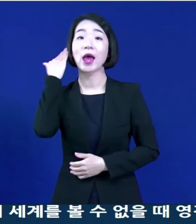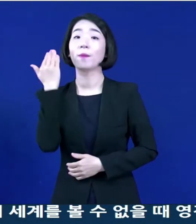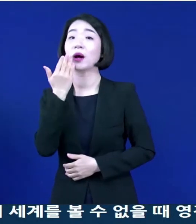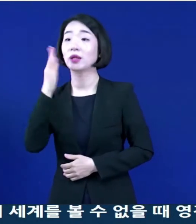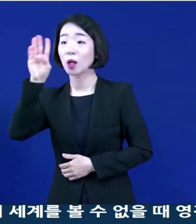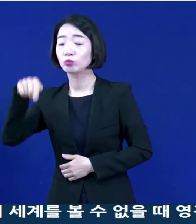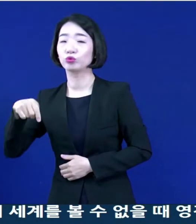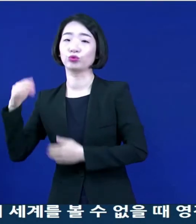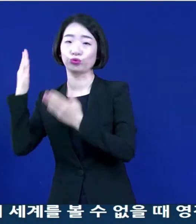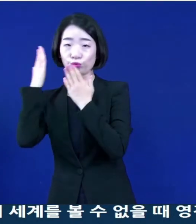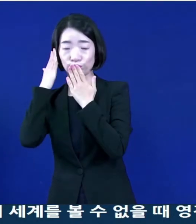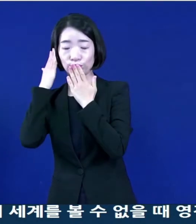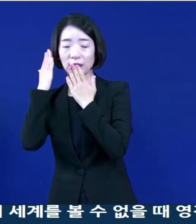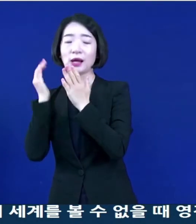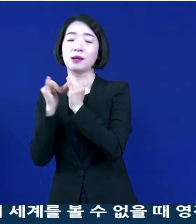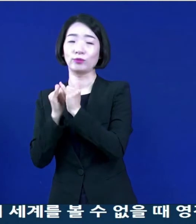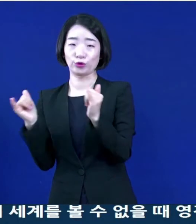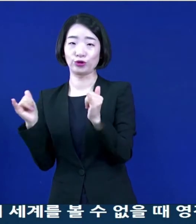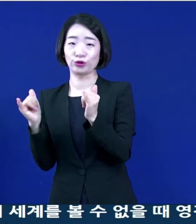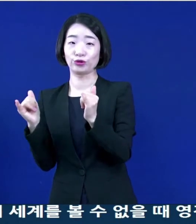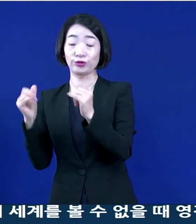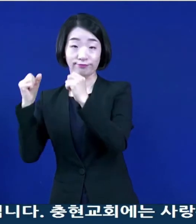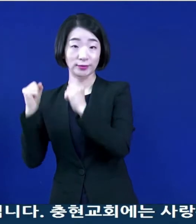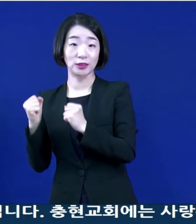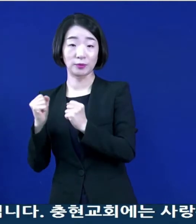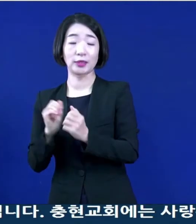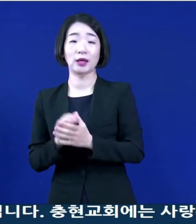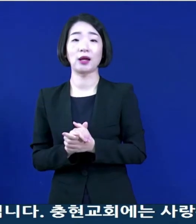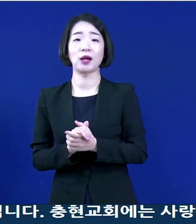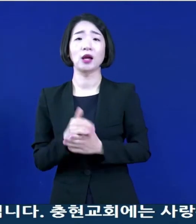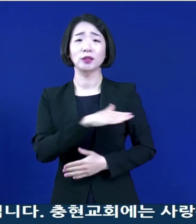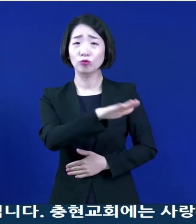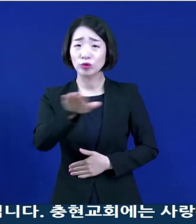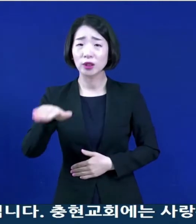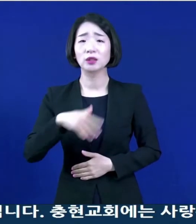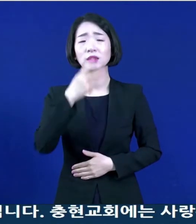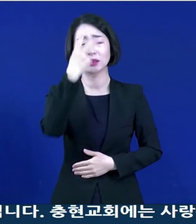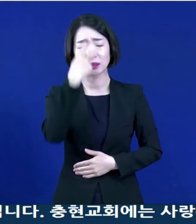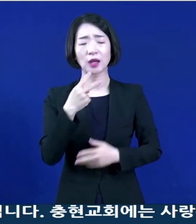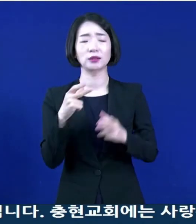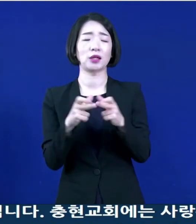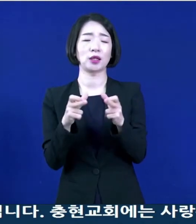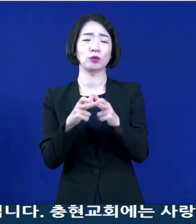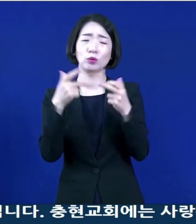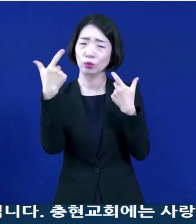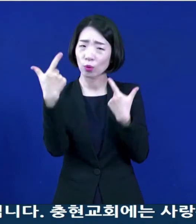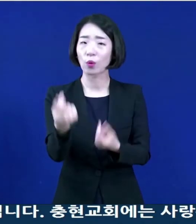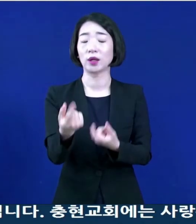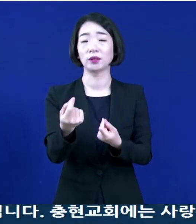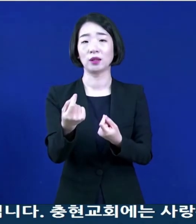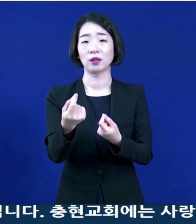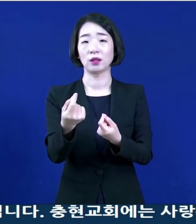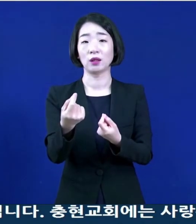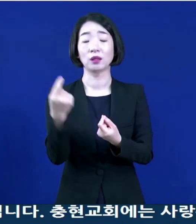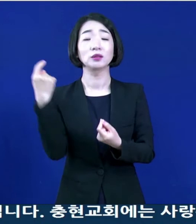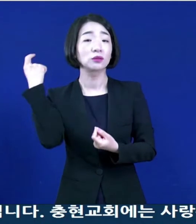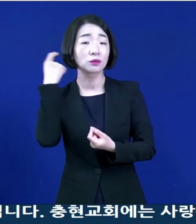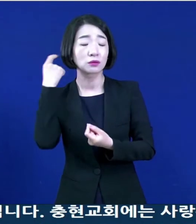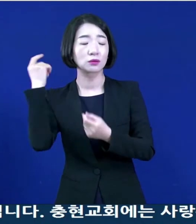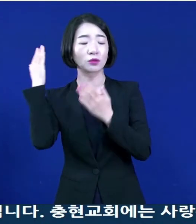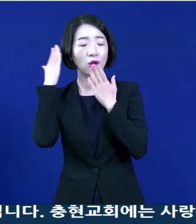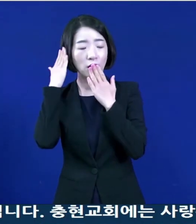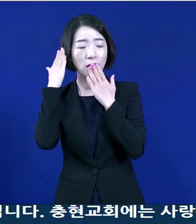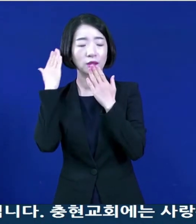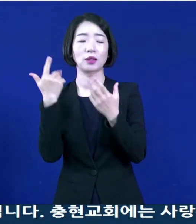않은 형제 자매님들을 위한 부서입니다. 사실 우리에게는 시각장애도 있습니다. 시각장애 위에 청각장애도 있습니다.